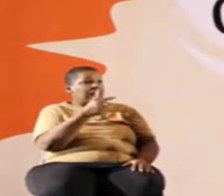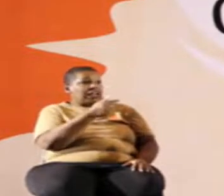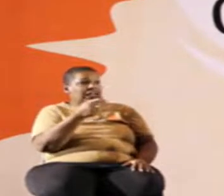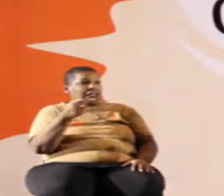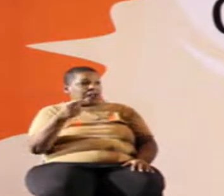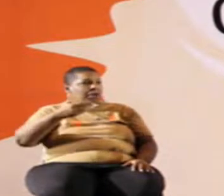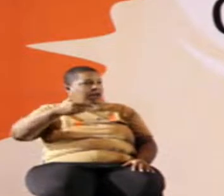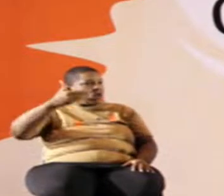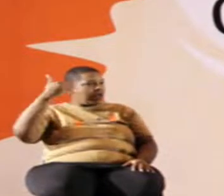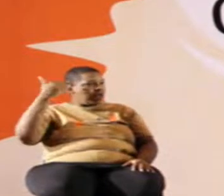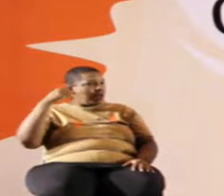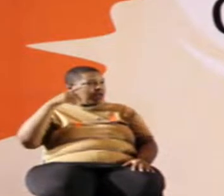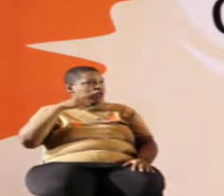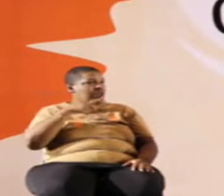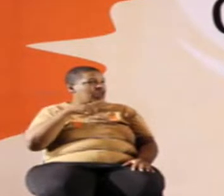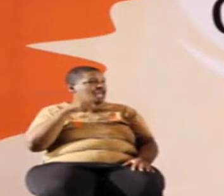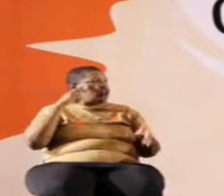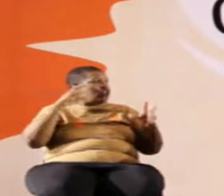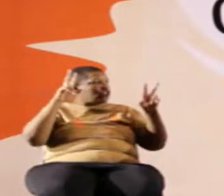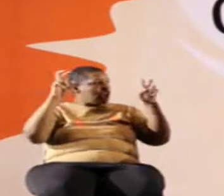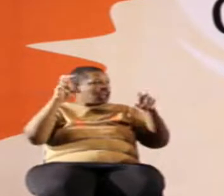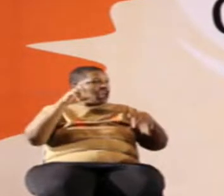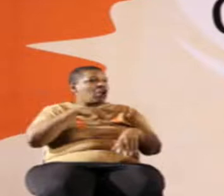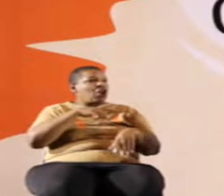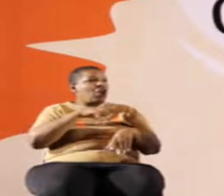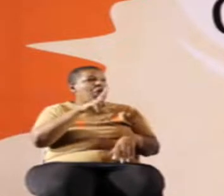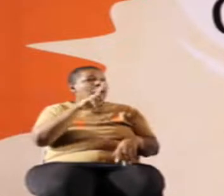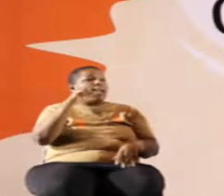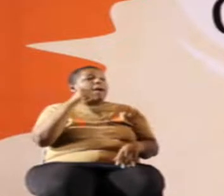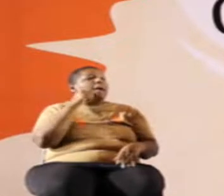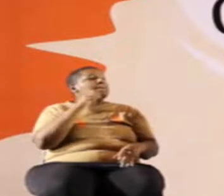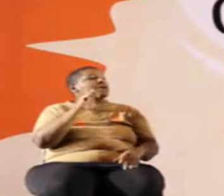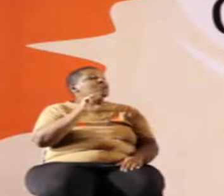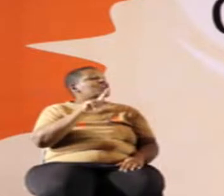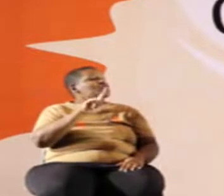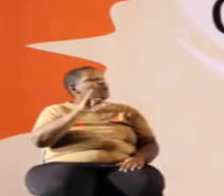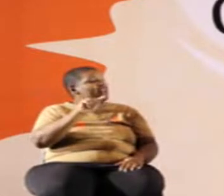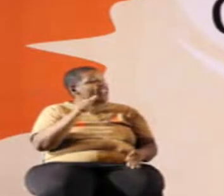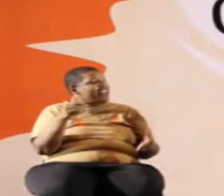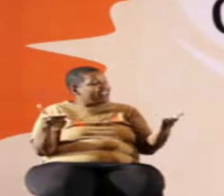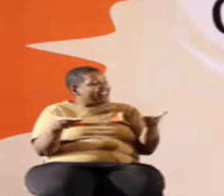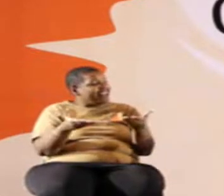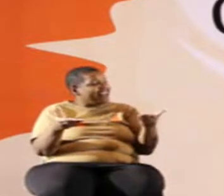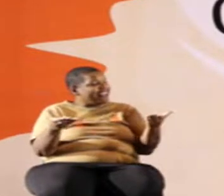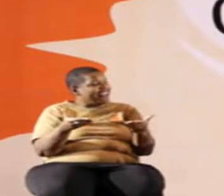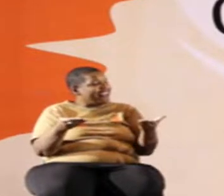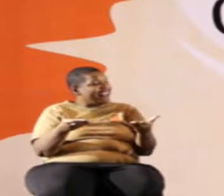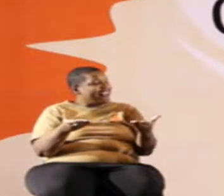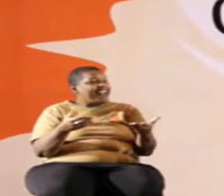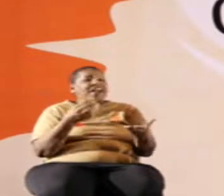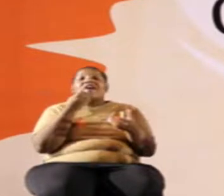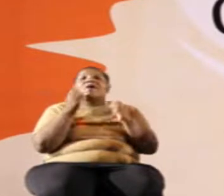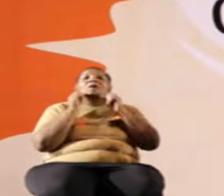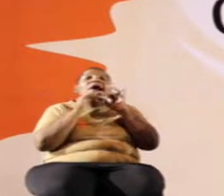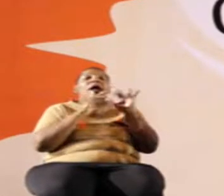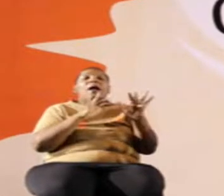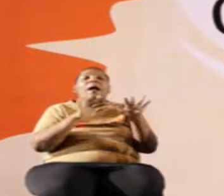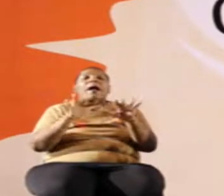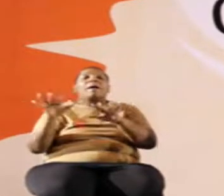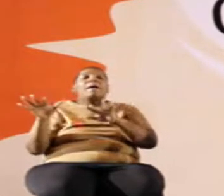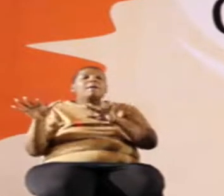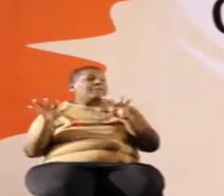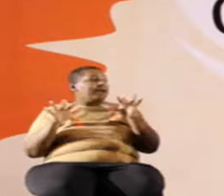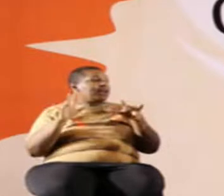a outorga do título de doutora honoris causa para a Sueli, e hoje essa bênção sob